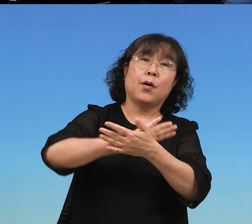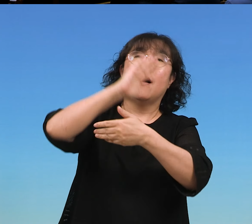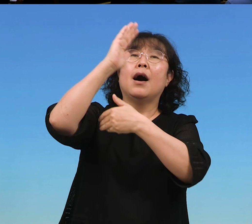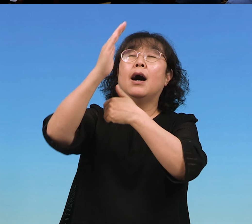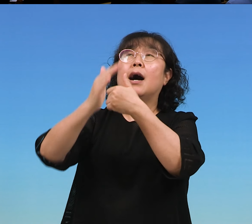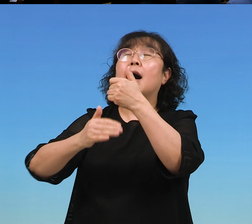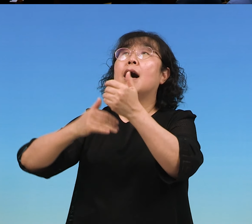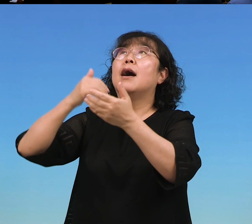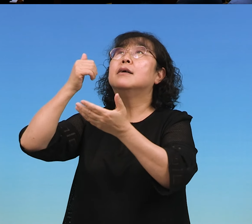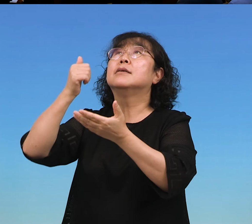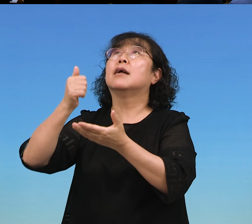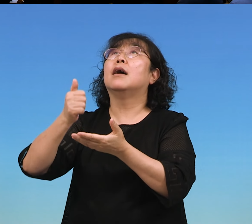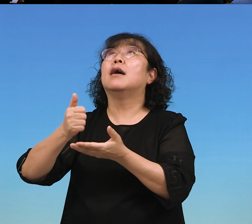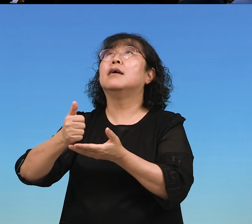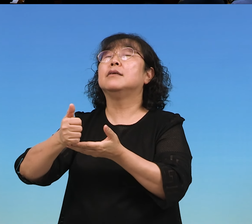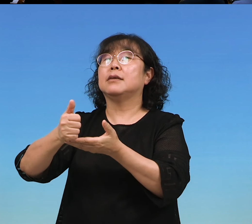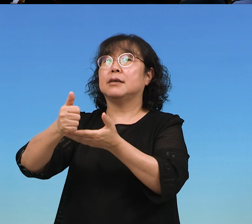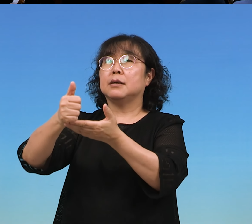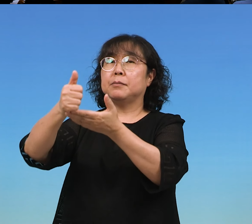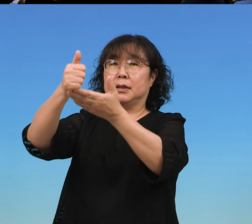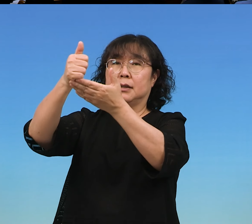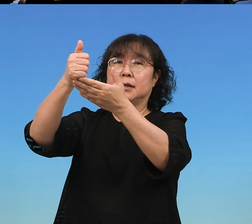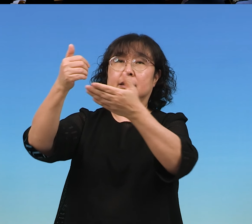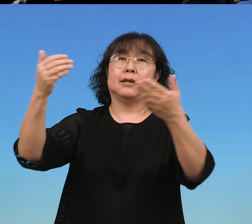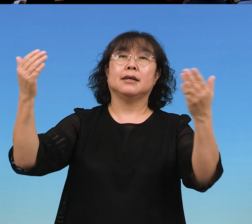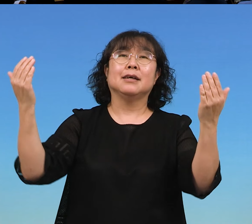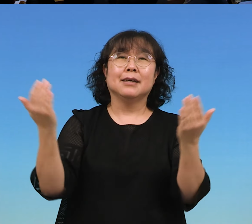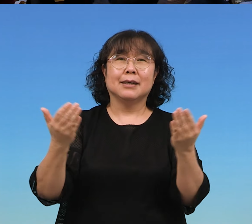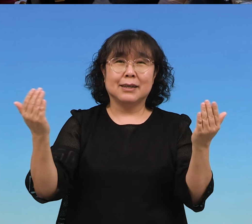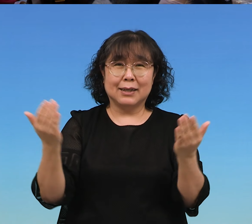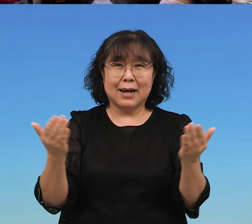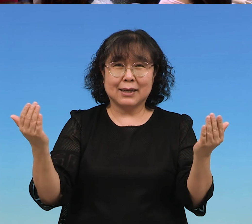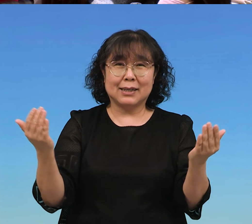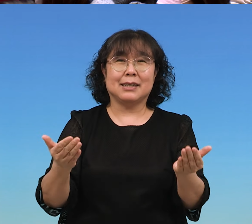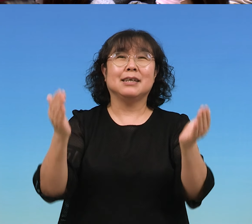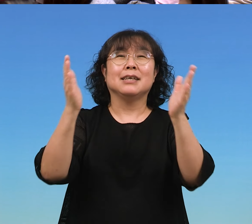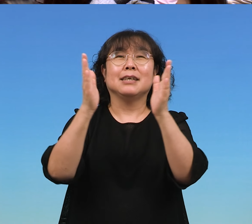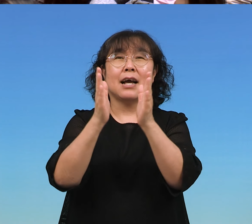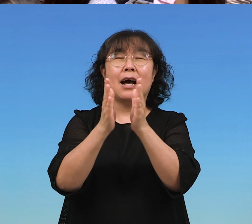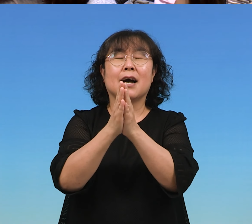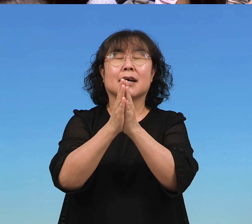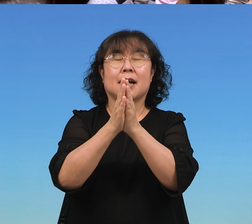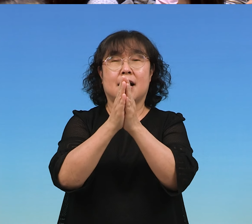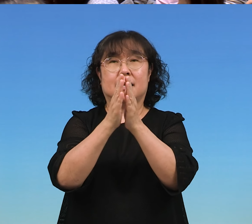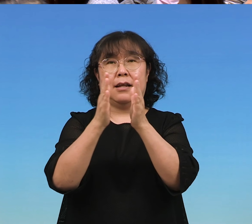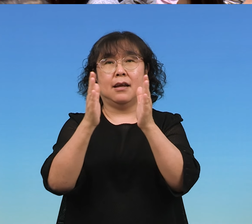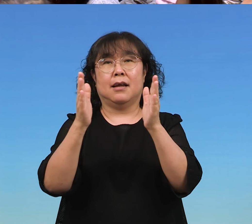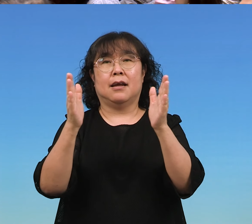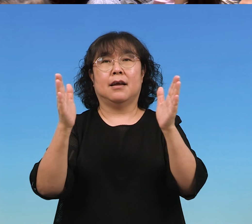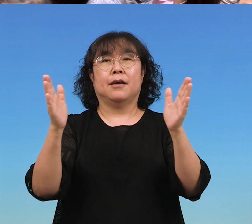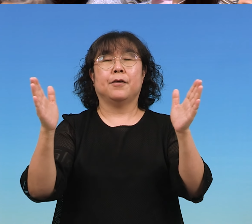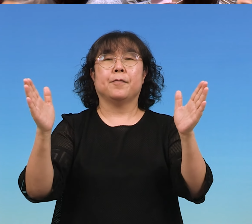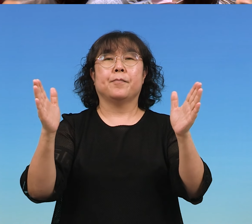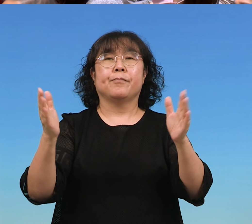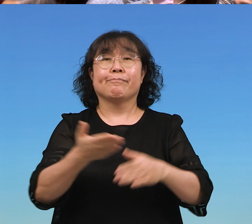역사가 되고 하나님이 일하기 시작하네. 하나님이 일하기